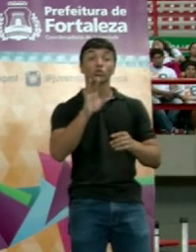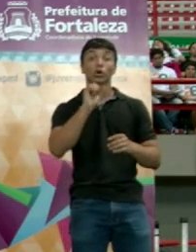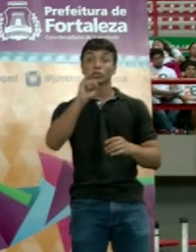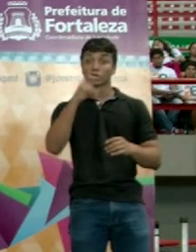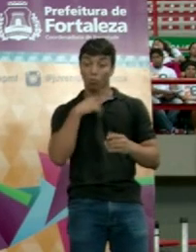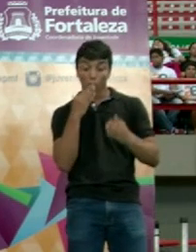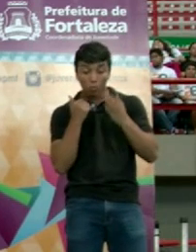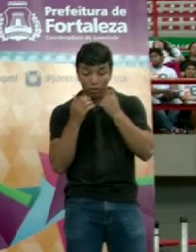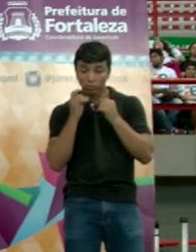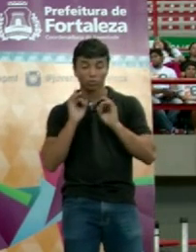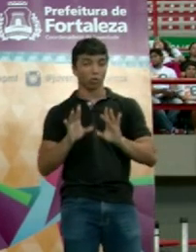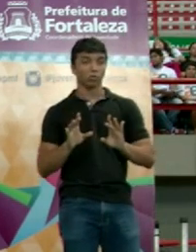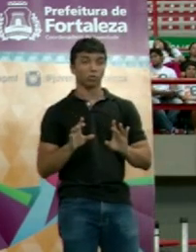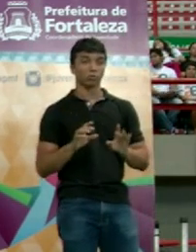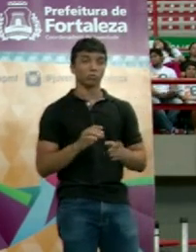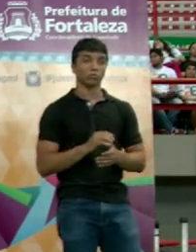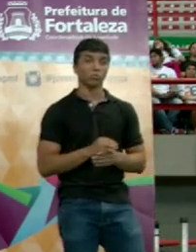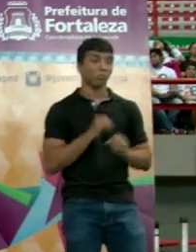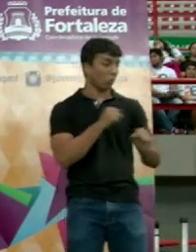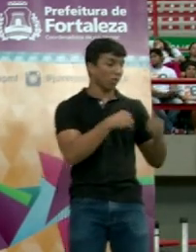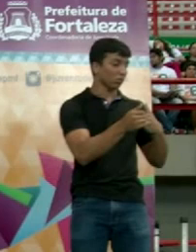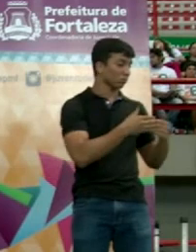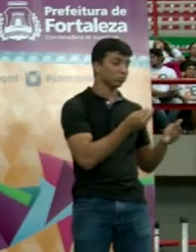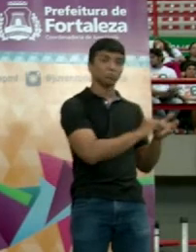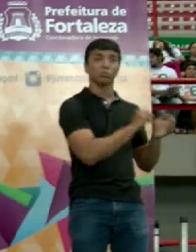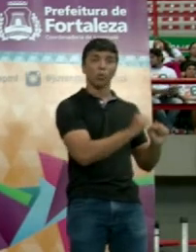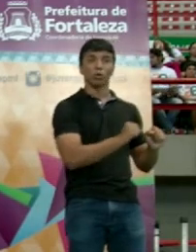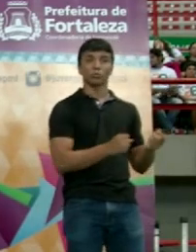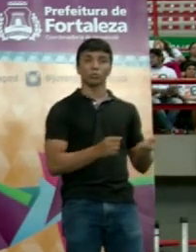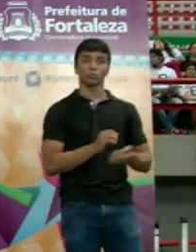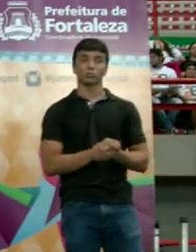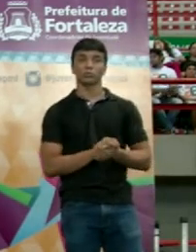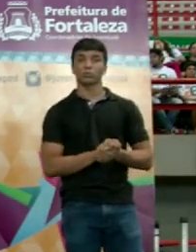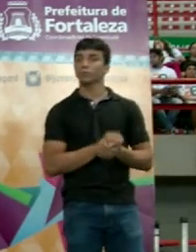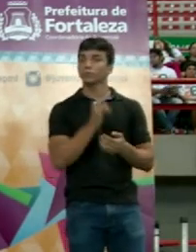só o que eu consumo, mesmo que já esteja no cardápio. Agora,